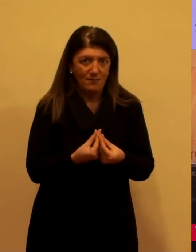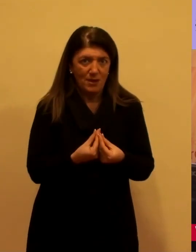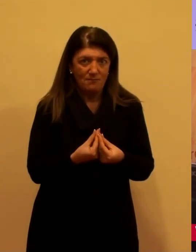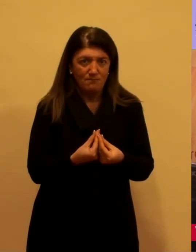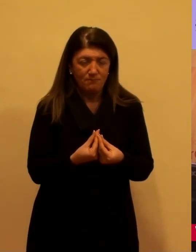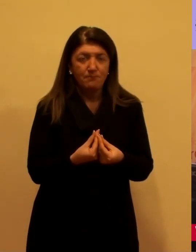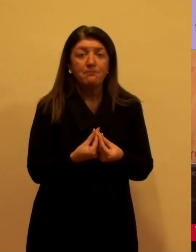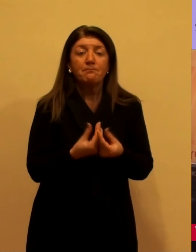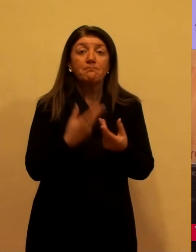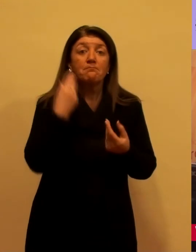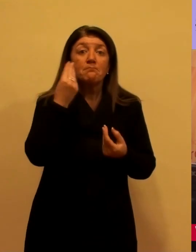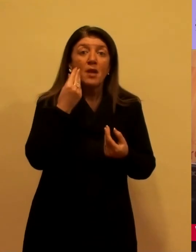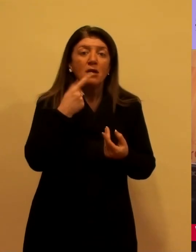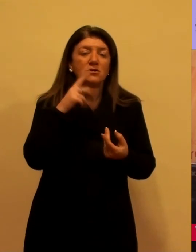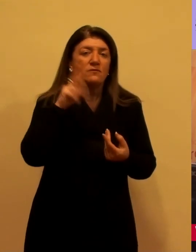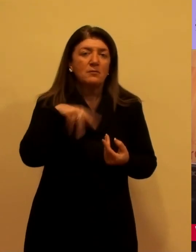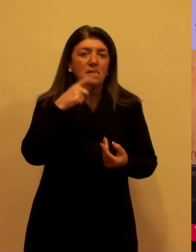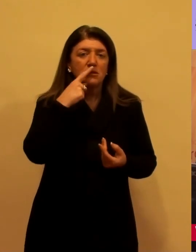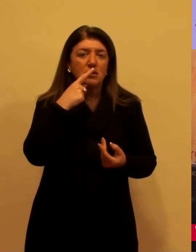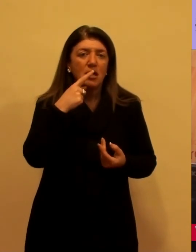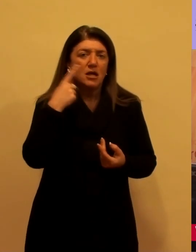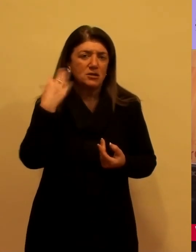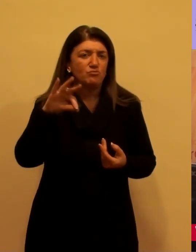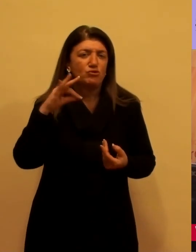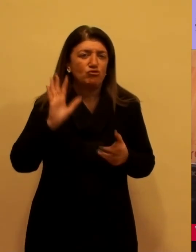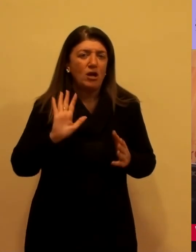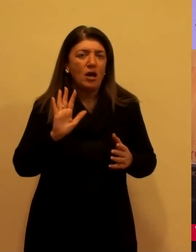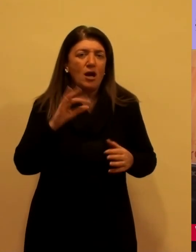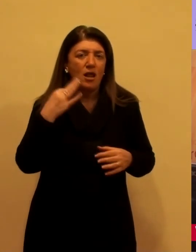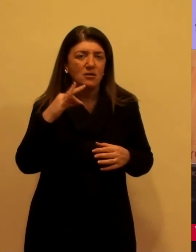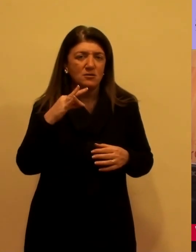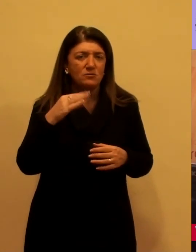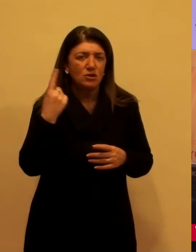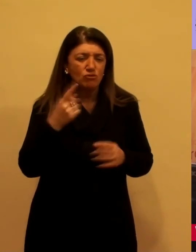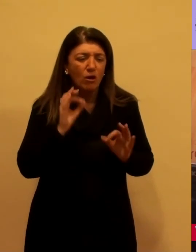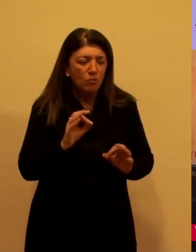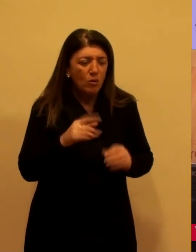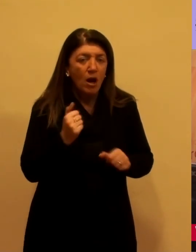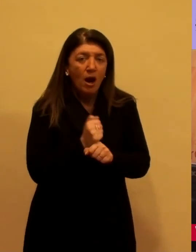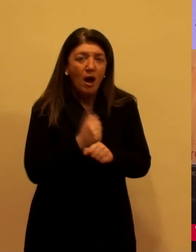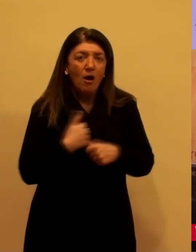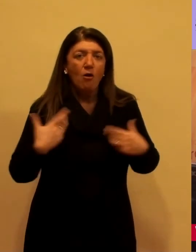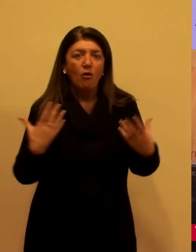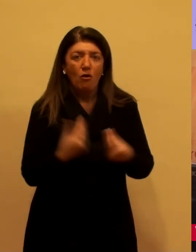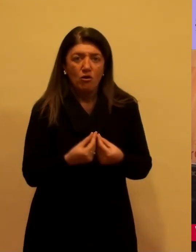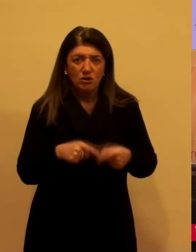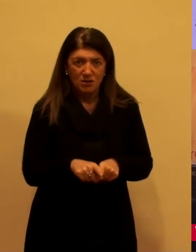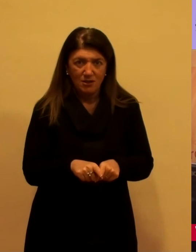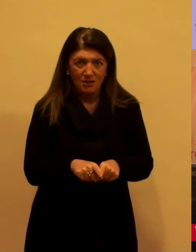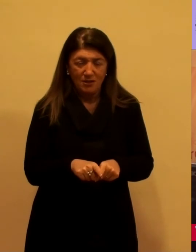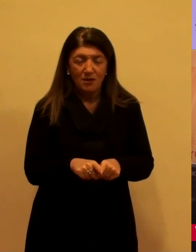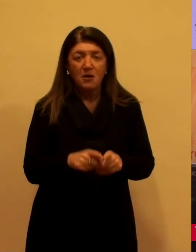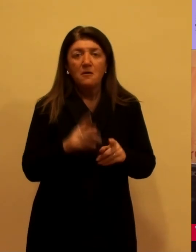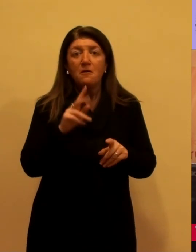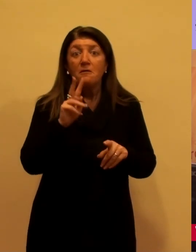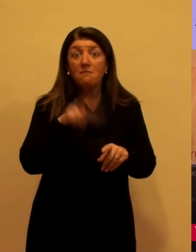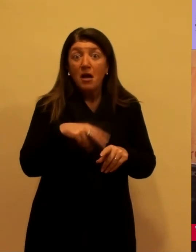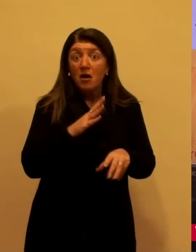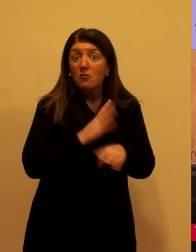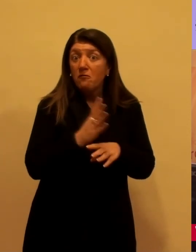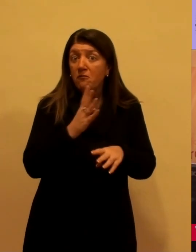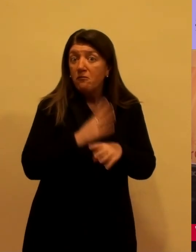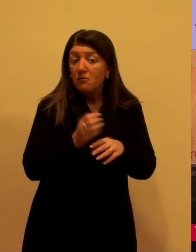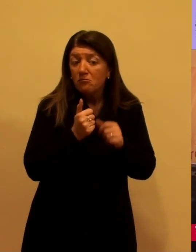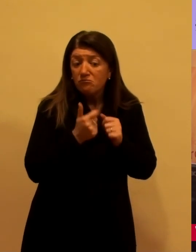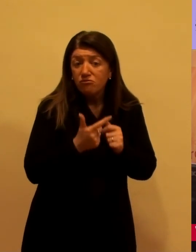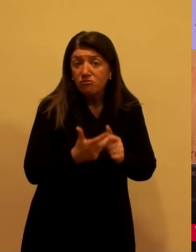e credo che sia speciale questo modo di lavorare, perché non credo sia molto frequente riuscire